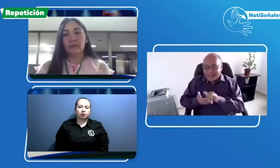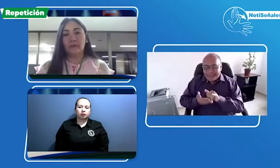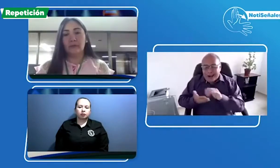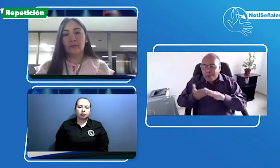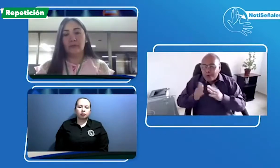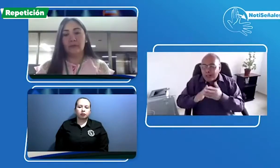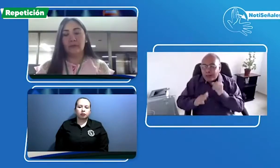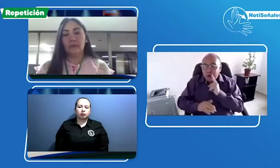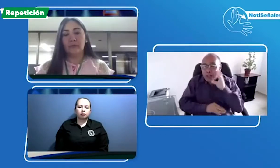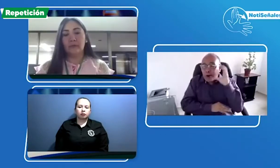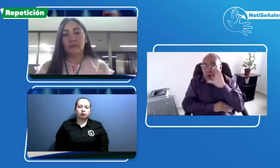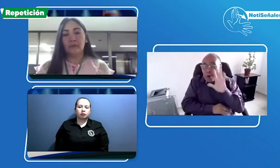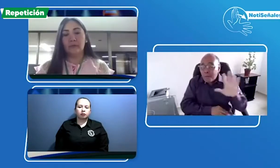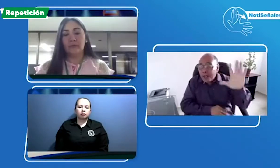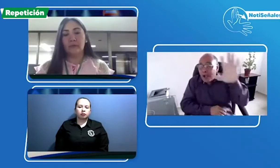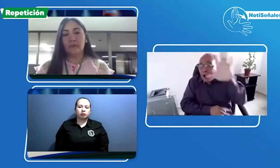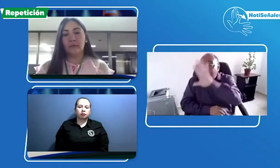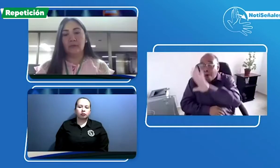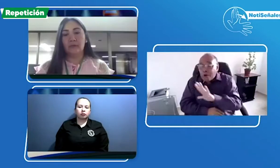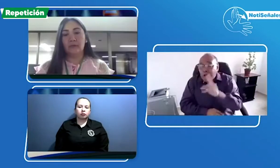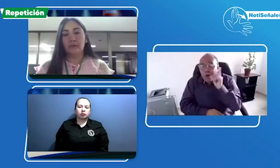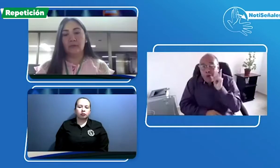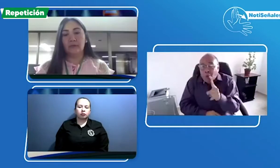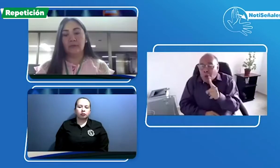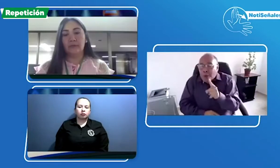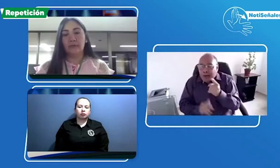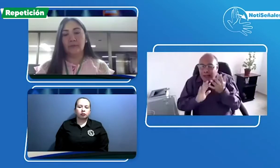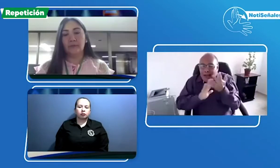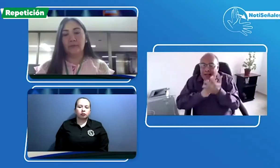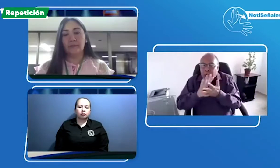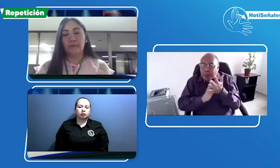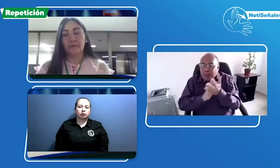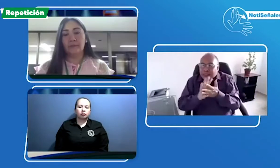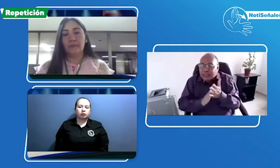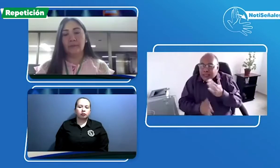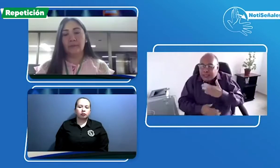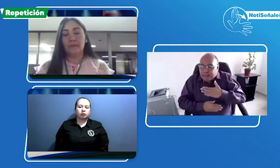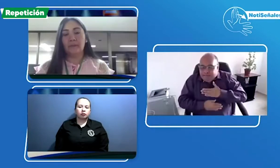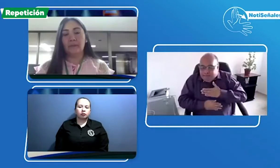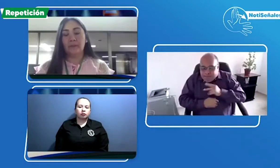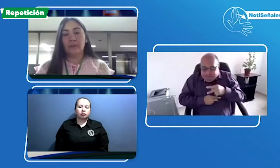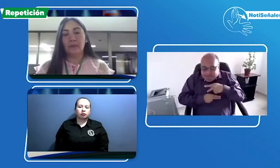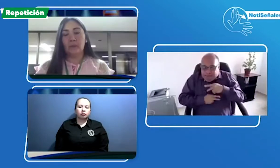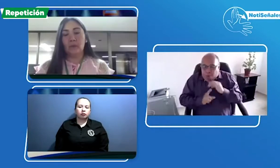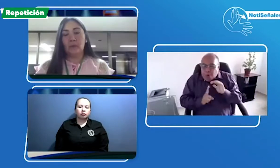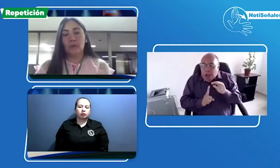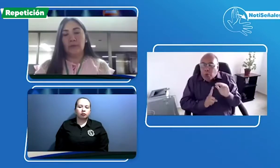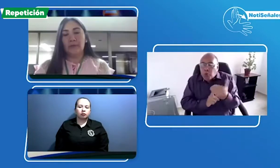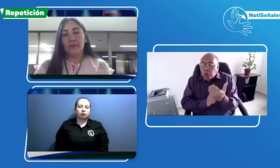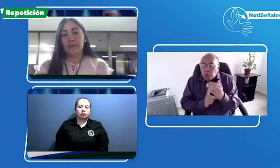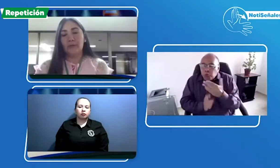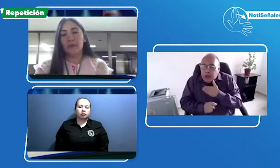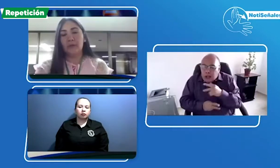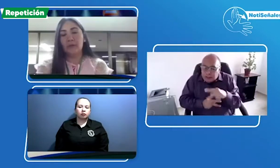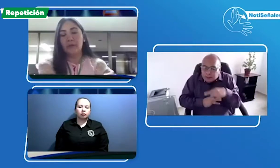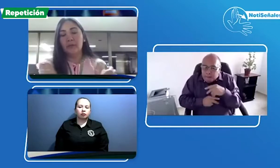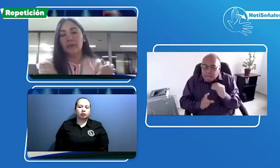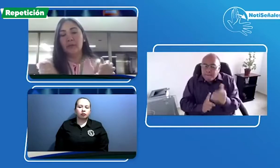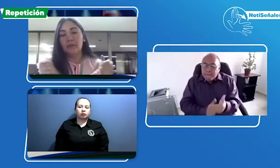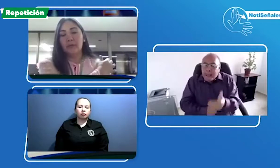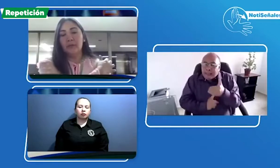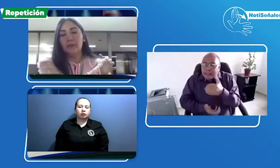dice, no estamos de acuerdo en que la socialización se le encargue a los intérpretes. Y resulta que esto puede suceder en el